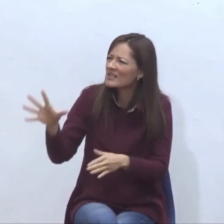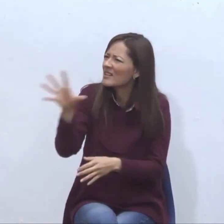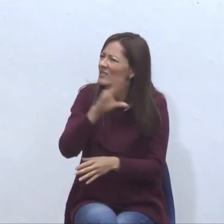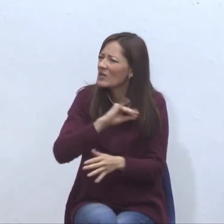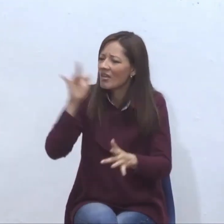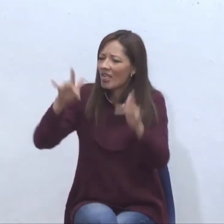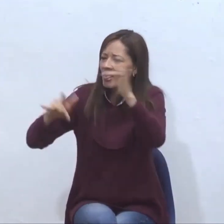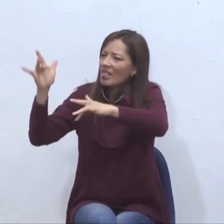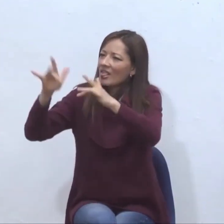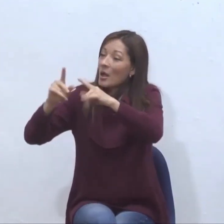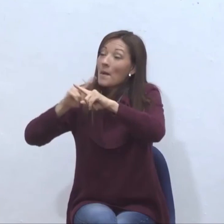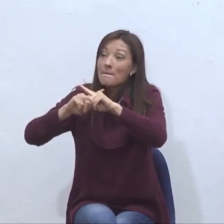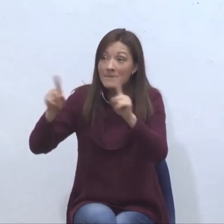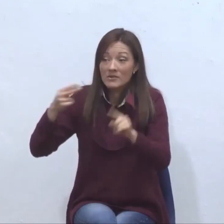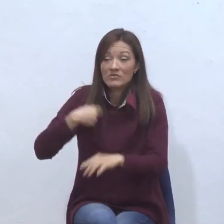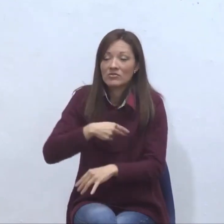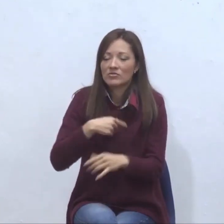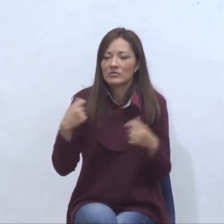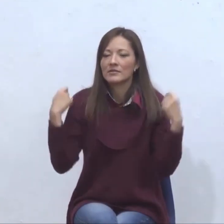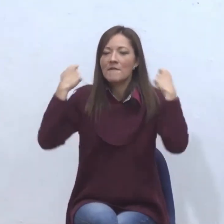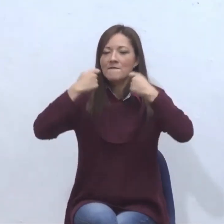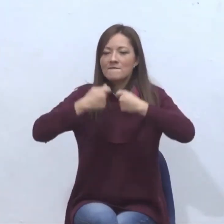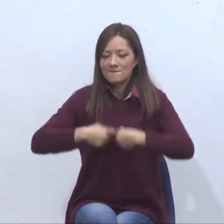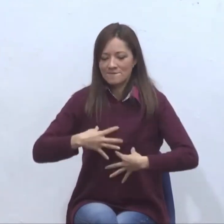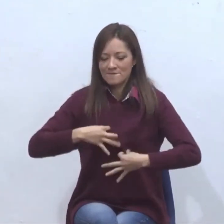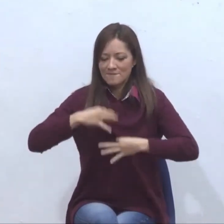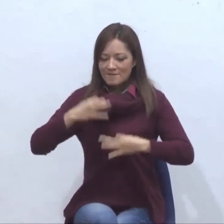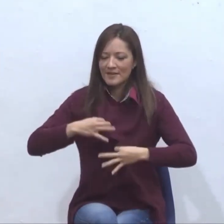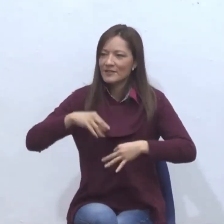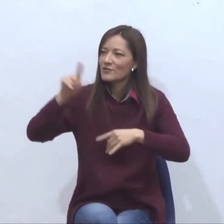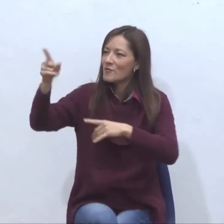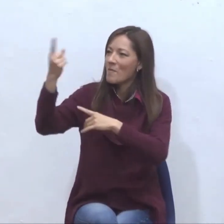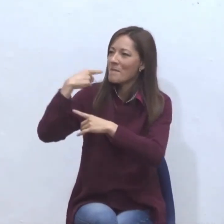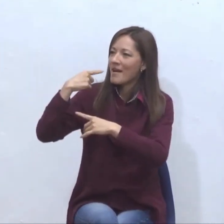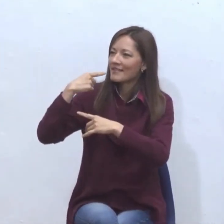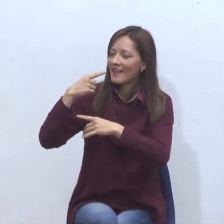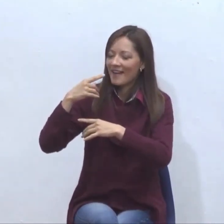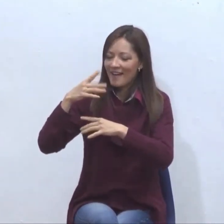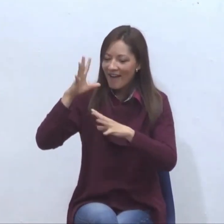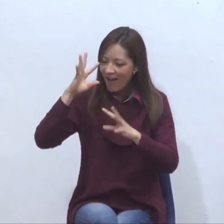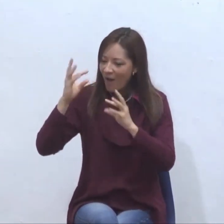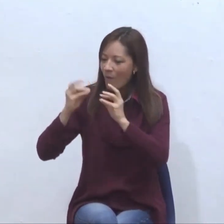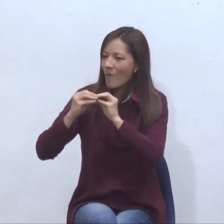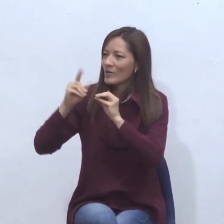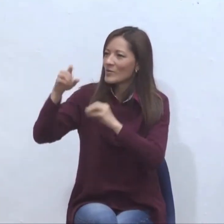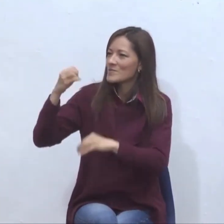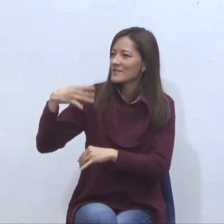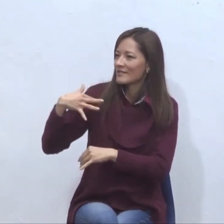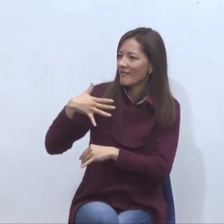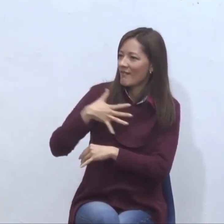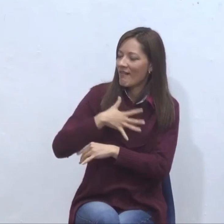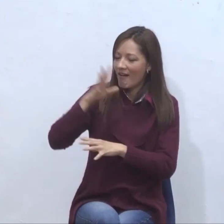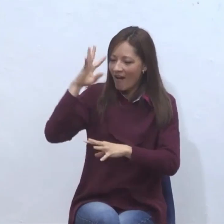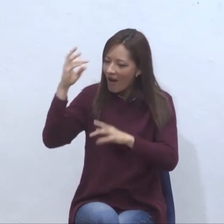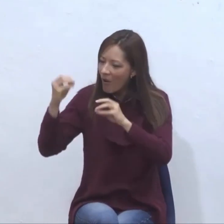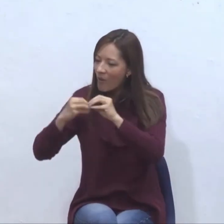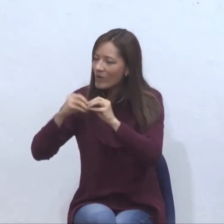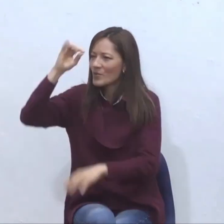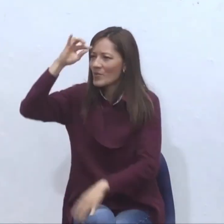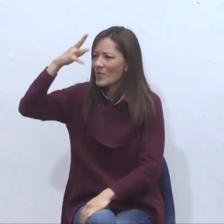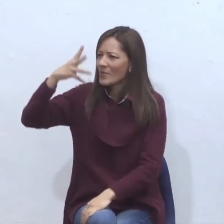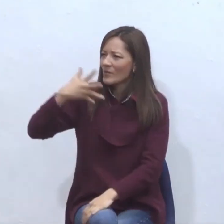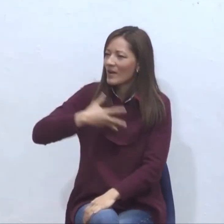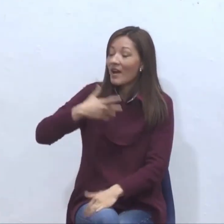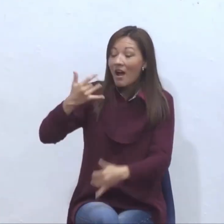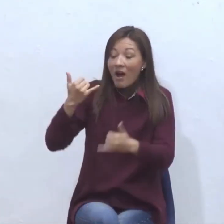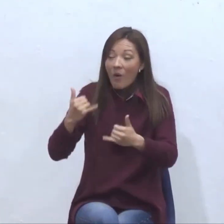banquete, pero hemos de estar vestidos como tú nos lo has mandado, acorde a tu misericordia, acorde a tu gracia. Eso